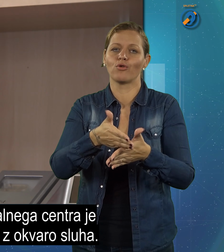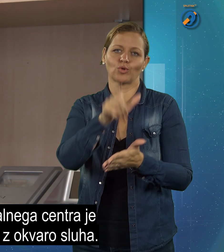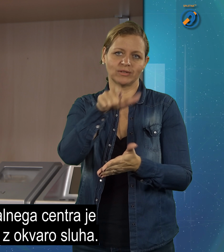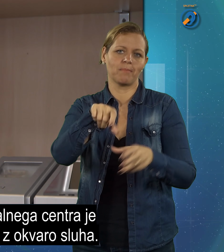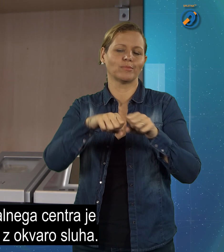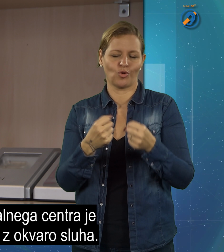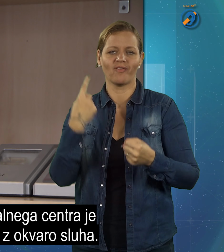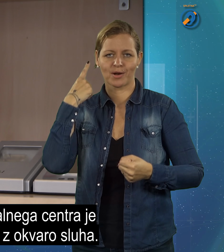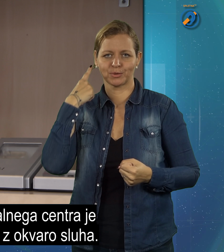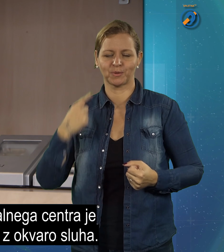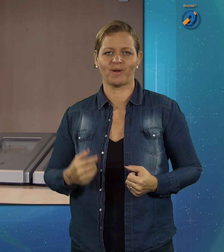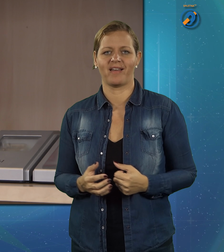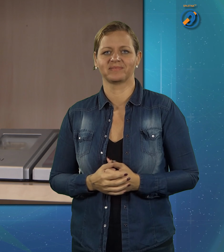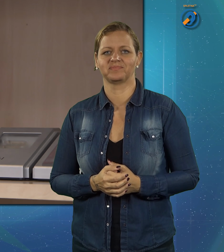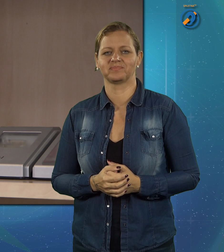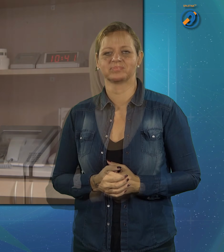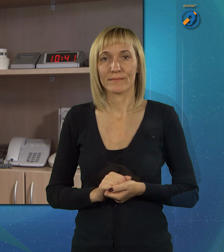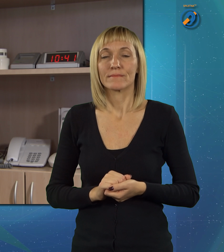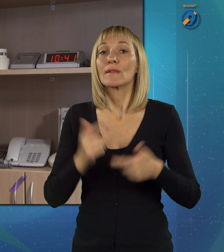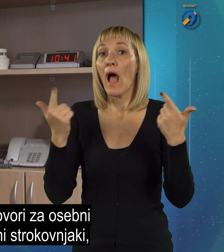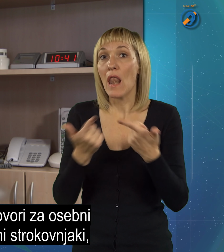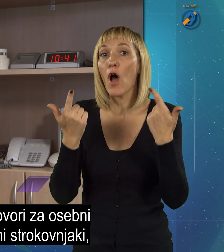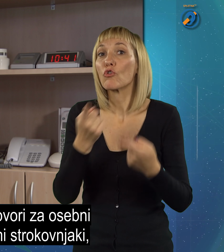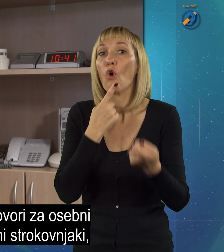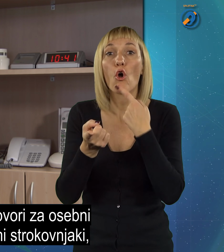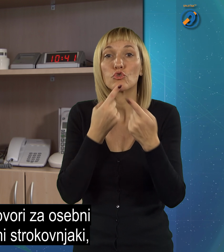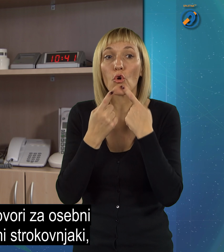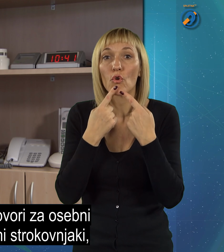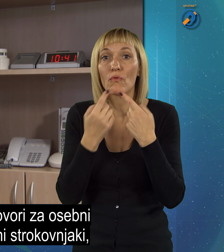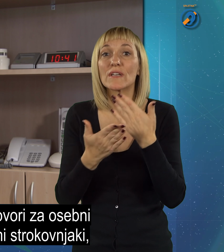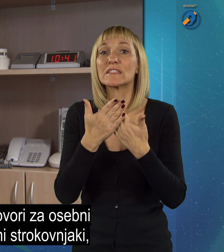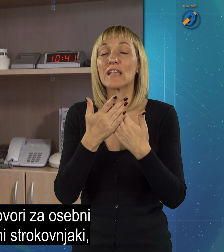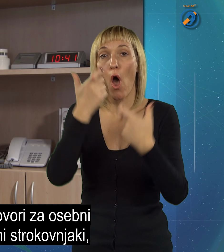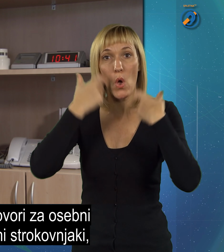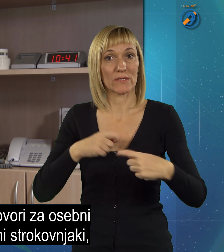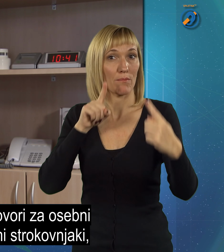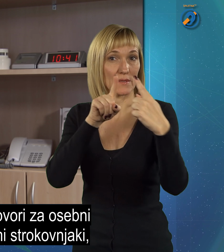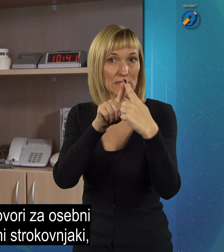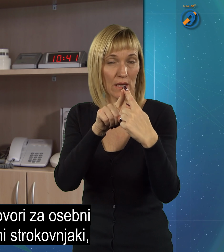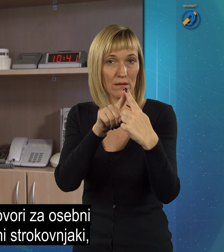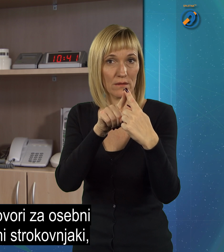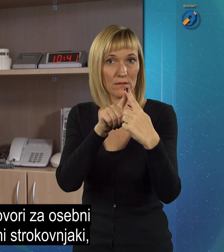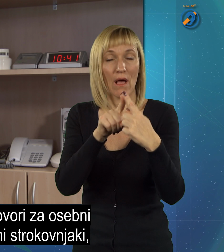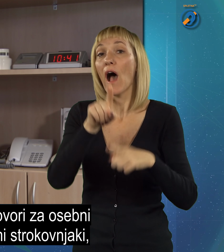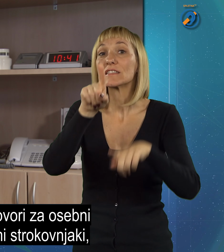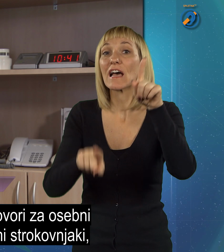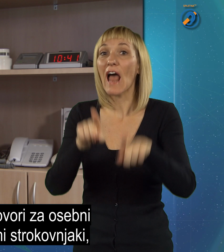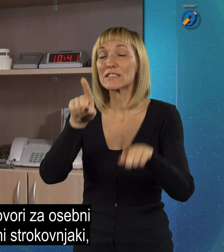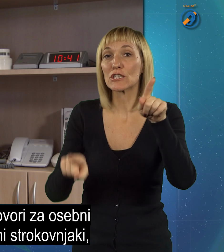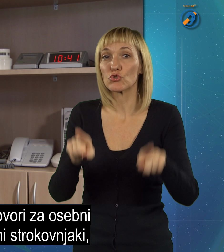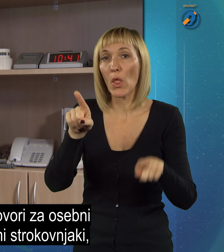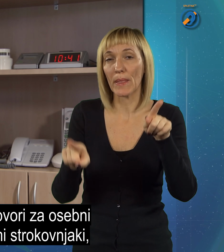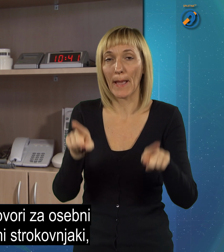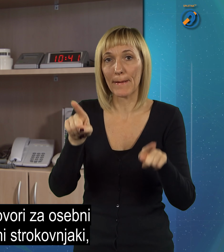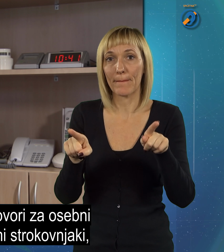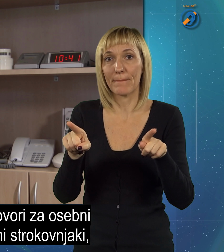pomoč osebom z okvaro sluha. Se lahko dogovori za osebni stik z